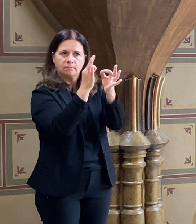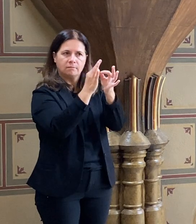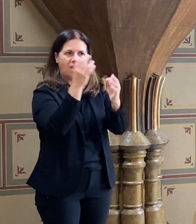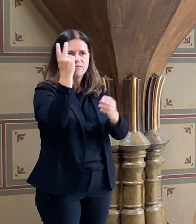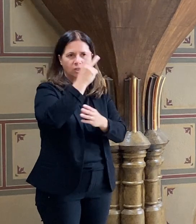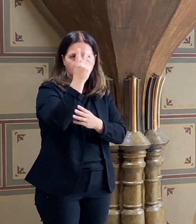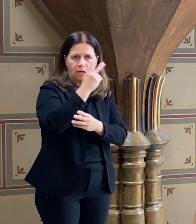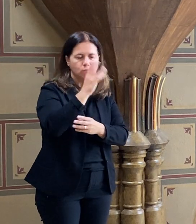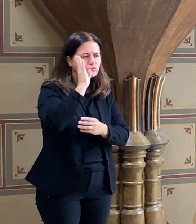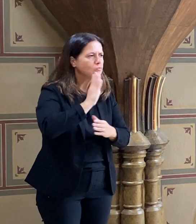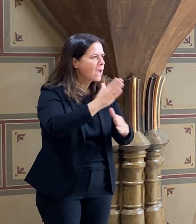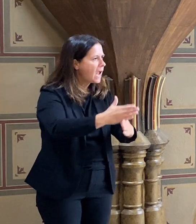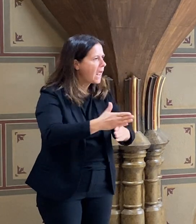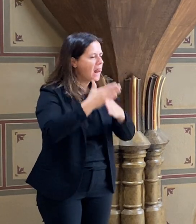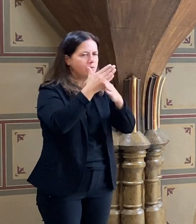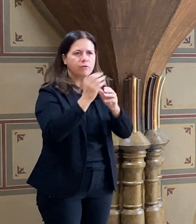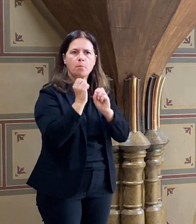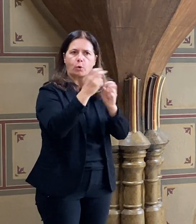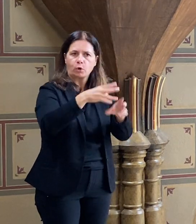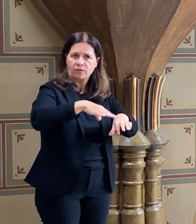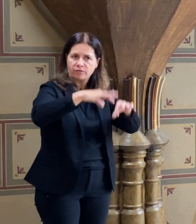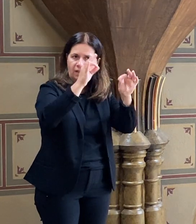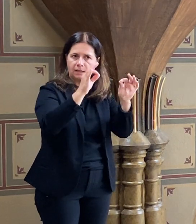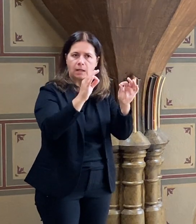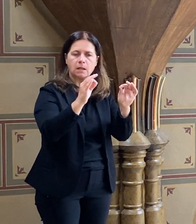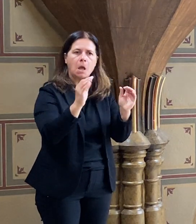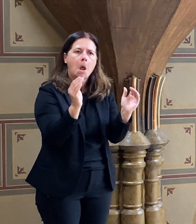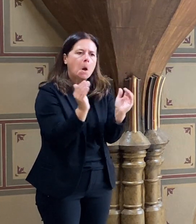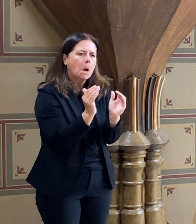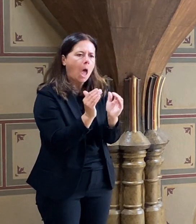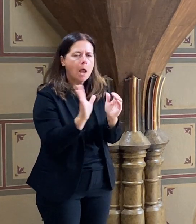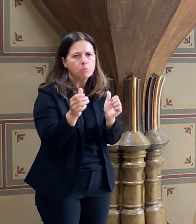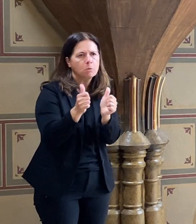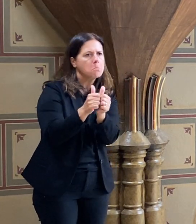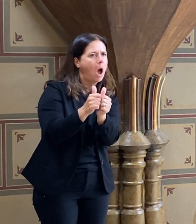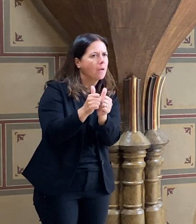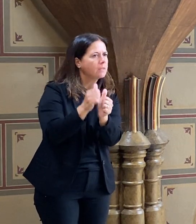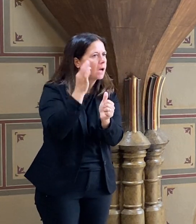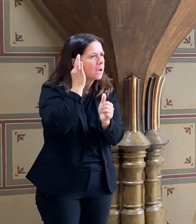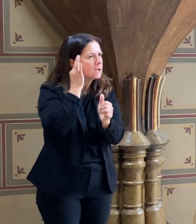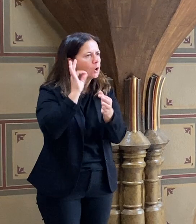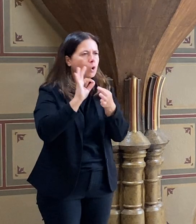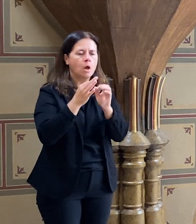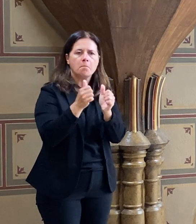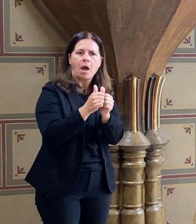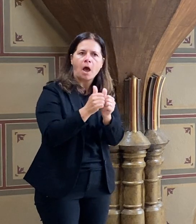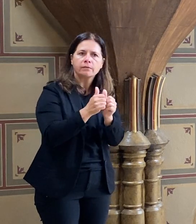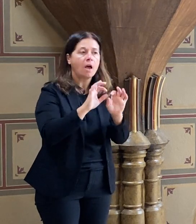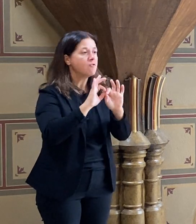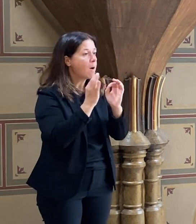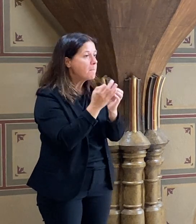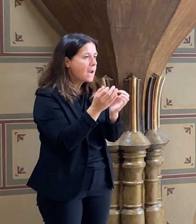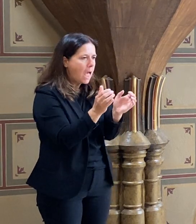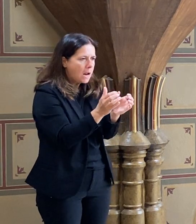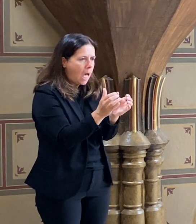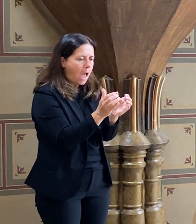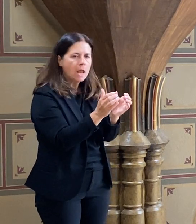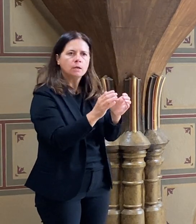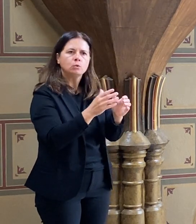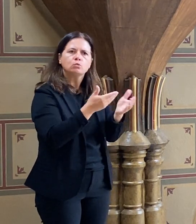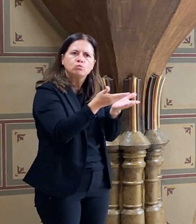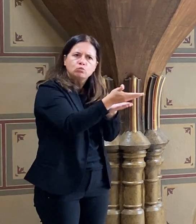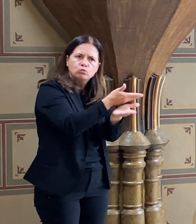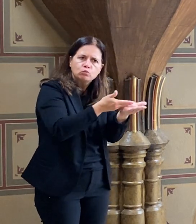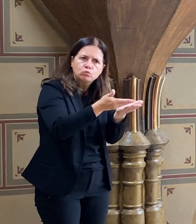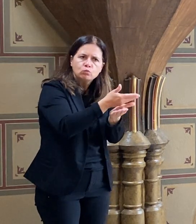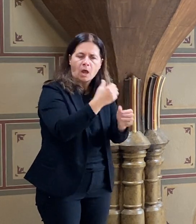zu finden, im Kleinen, mit unseren PartnerInnen, in unseren Familien und im Miteinander in